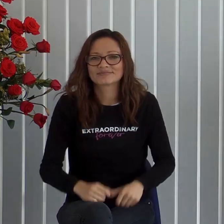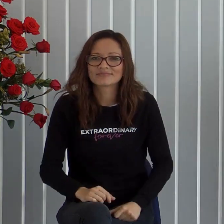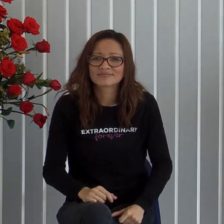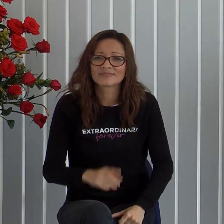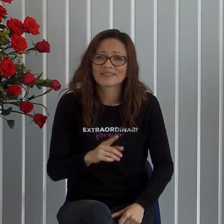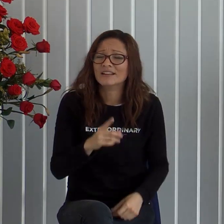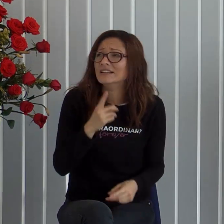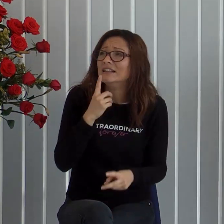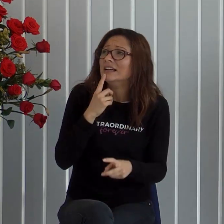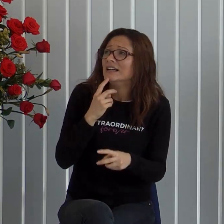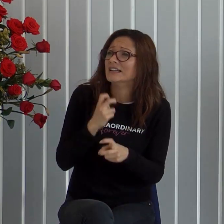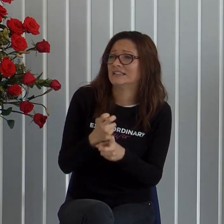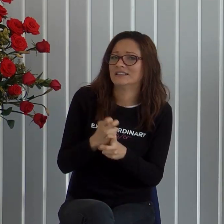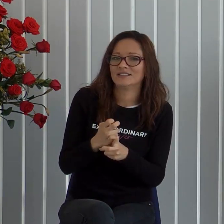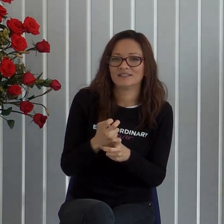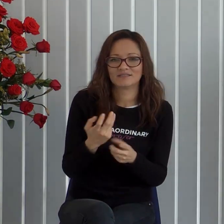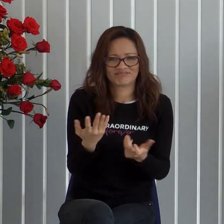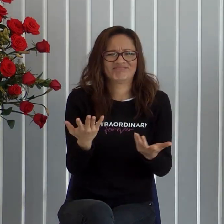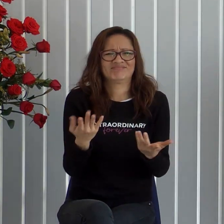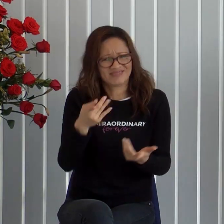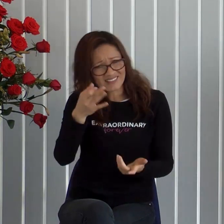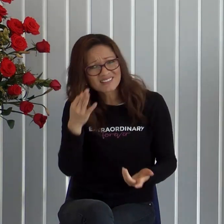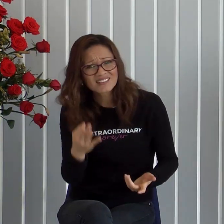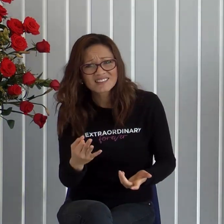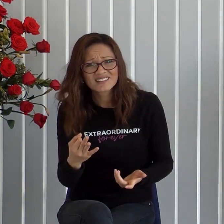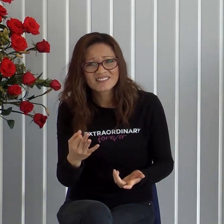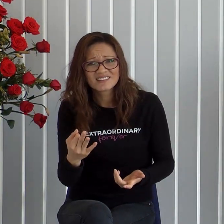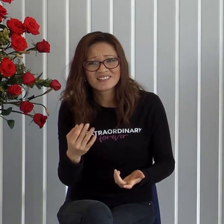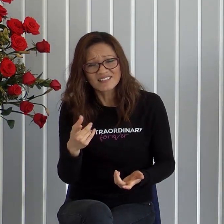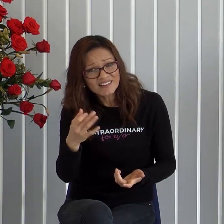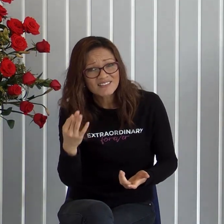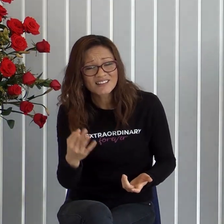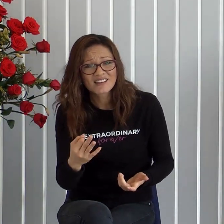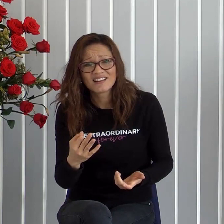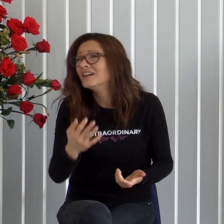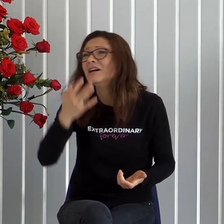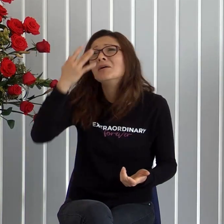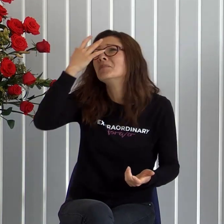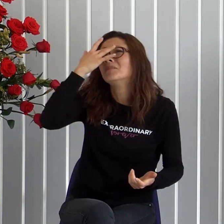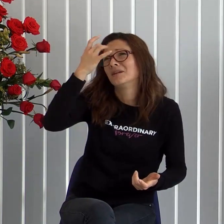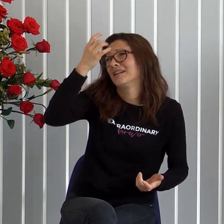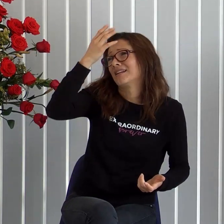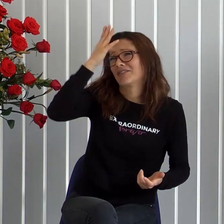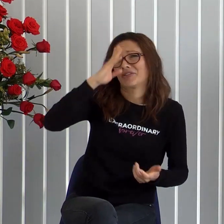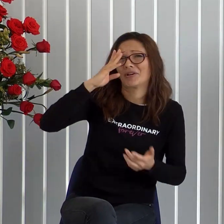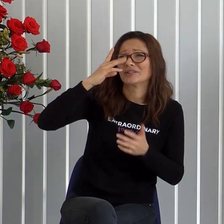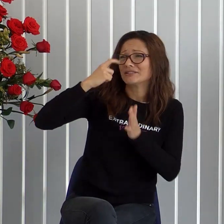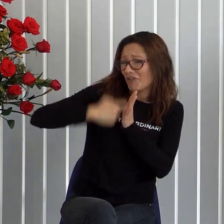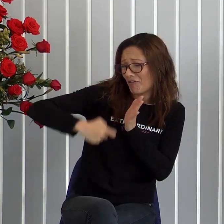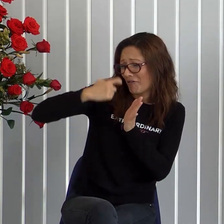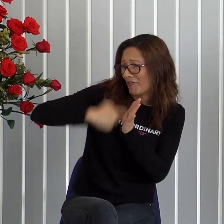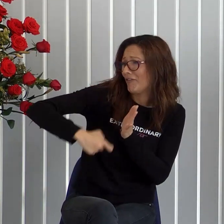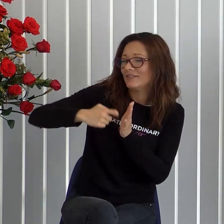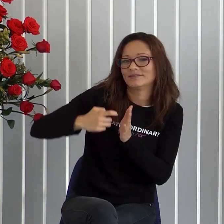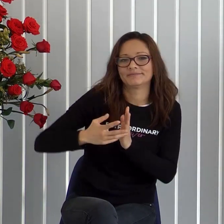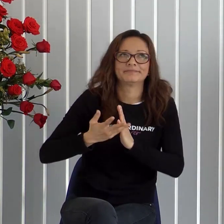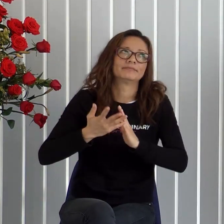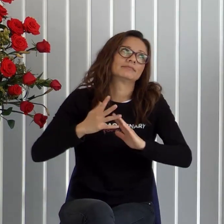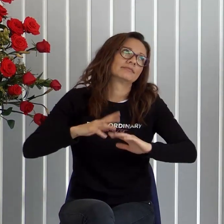¡Qué duro! ¿De verdad? ¡Ay, porque Dios me trata! Y por eso tiene